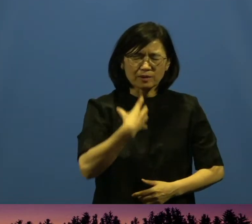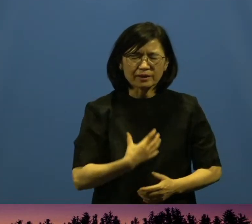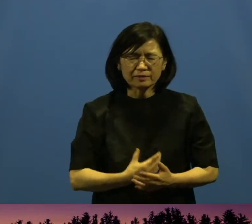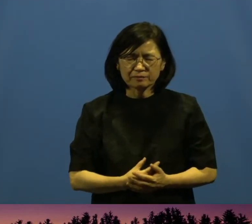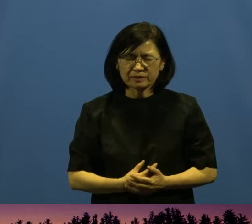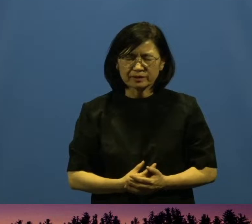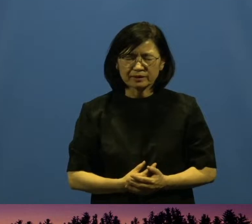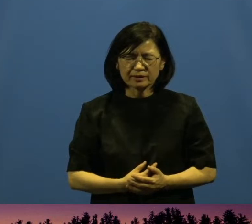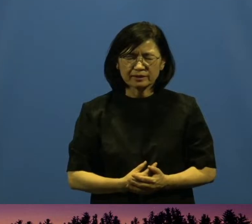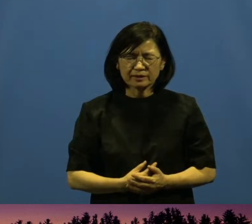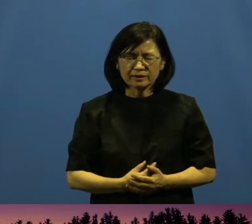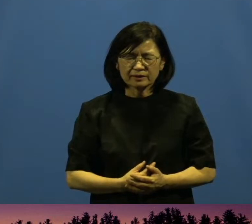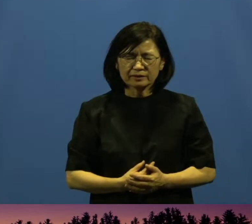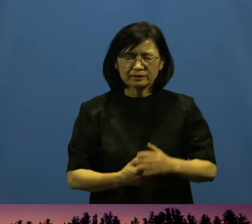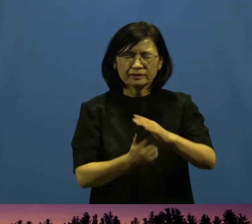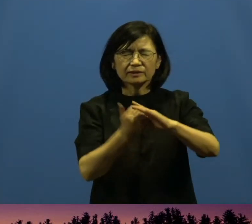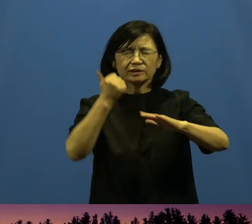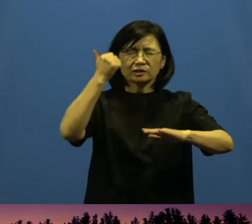굴리고